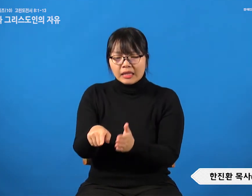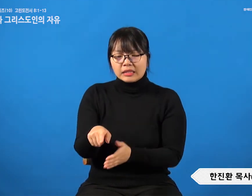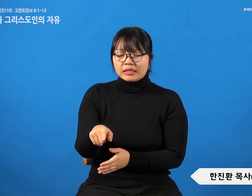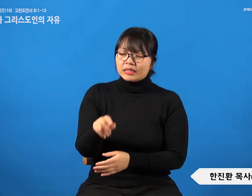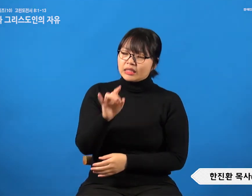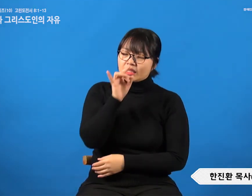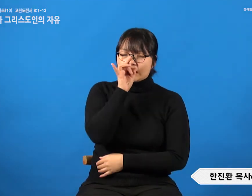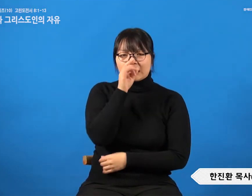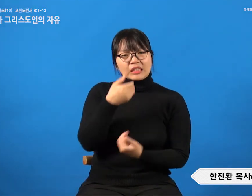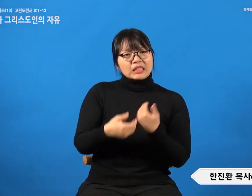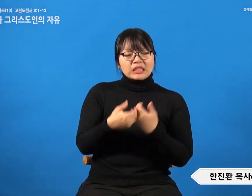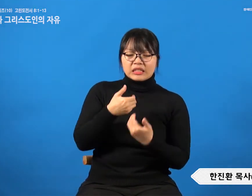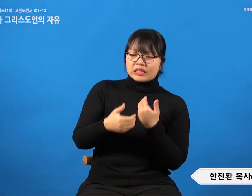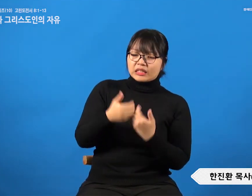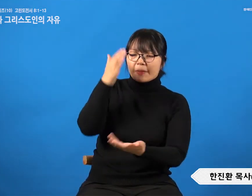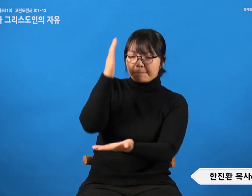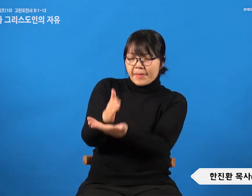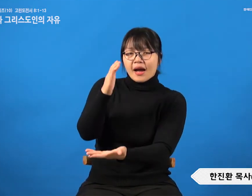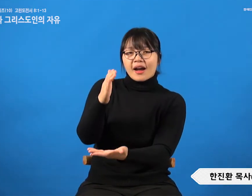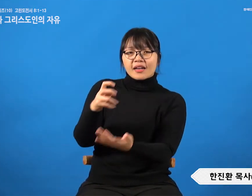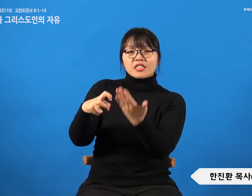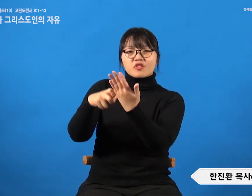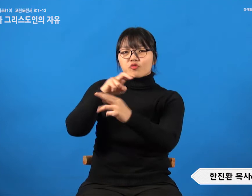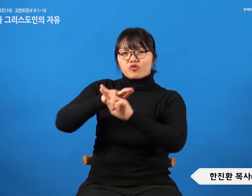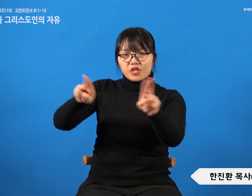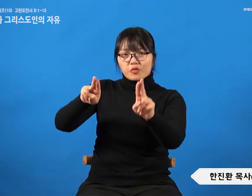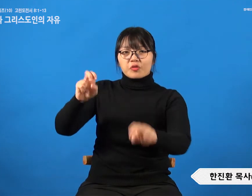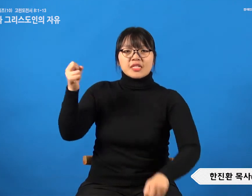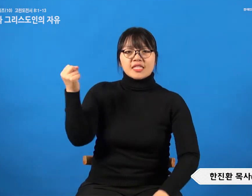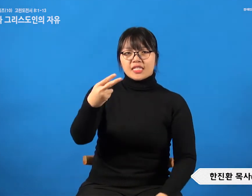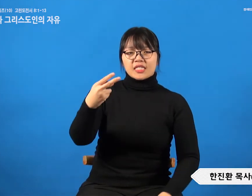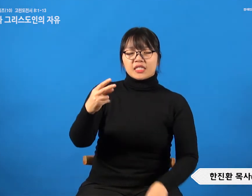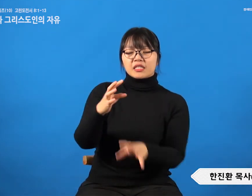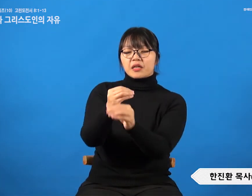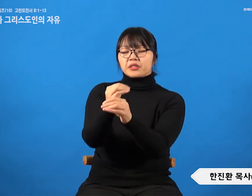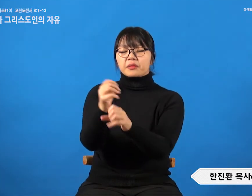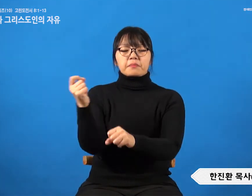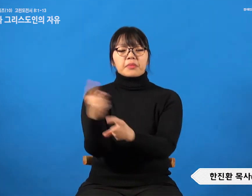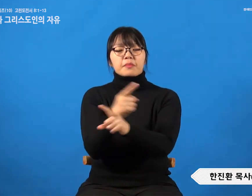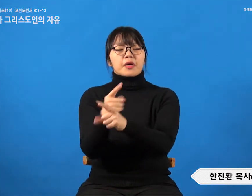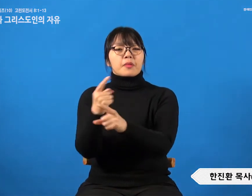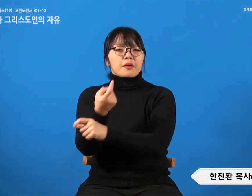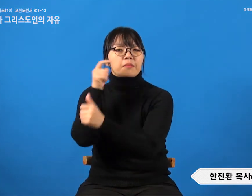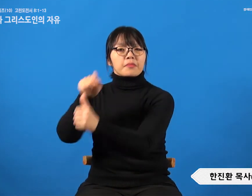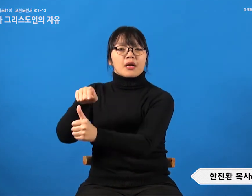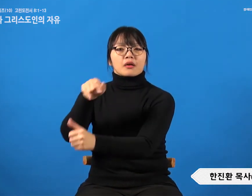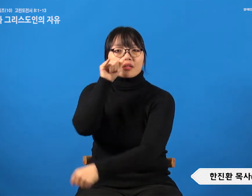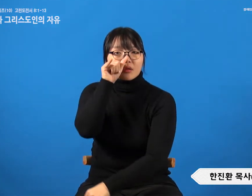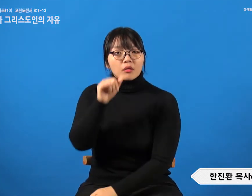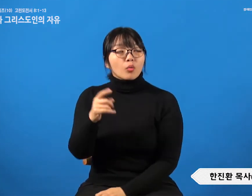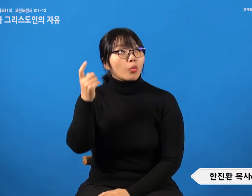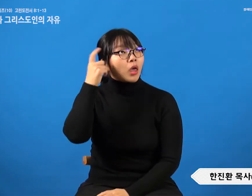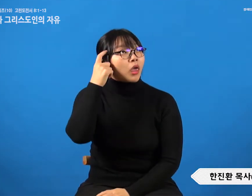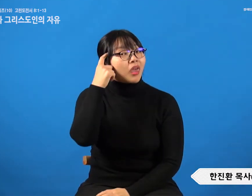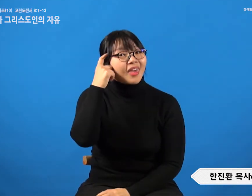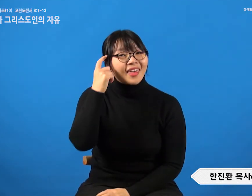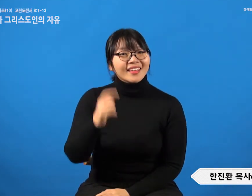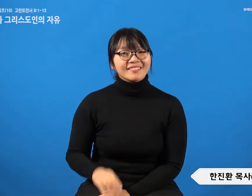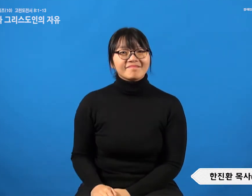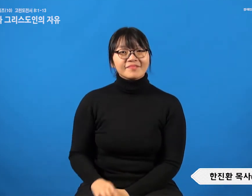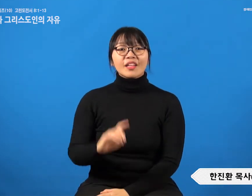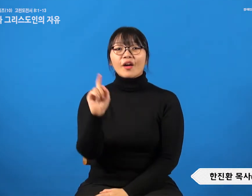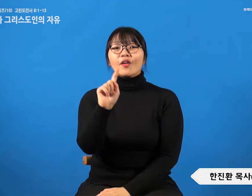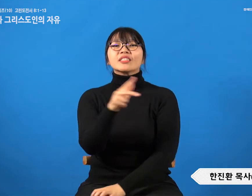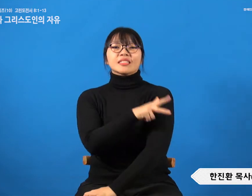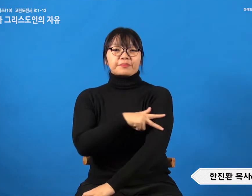타면 안 된다 해서 기어코 끊어놓은 티켓도 다 변경시키고 바꾸게 했어요. 어떤